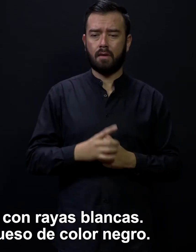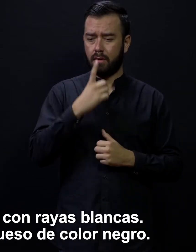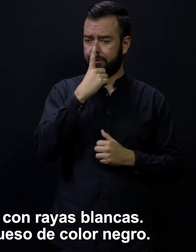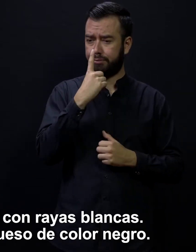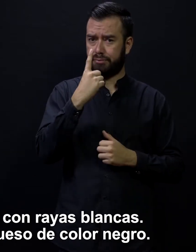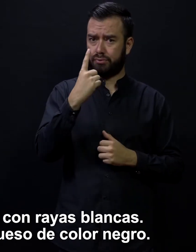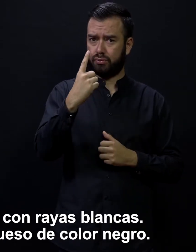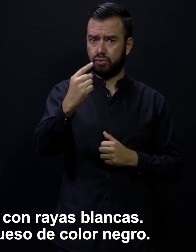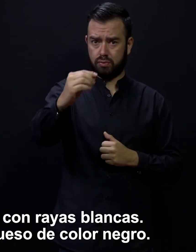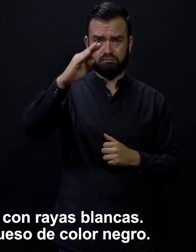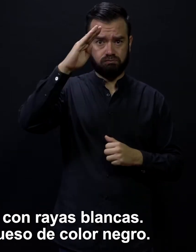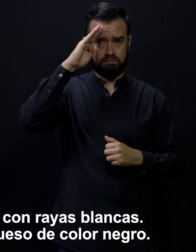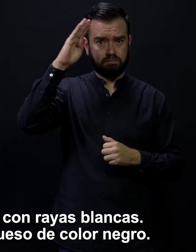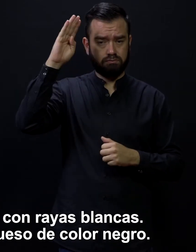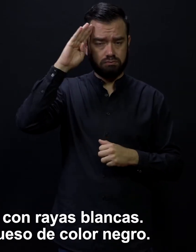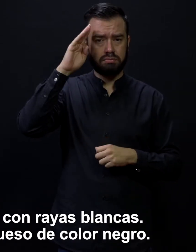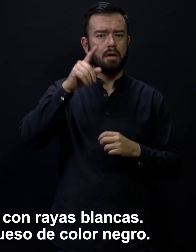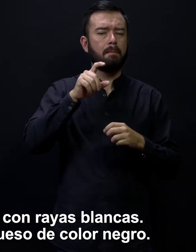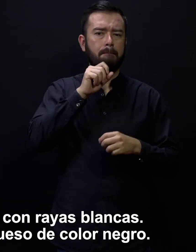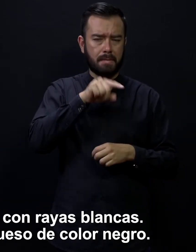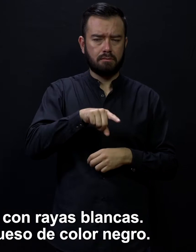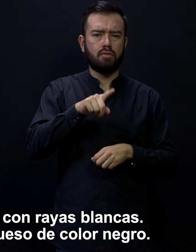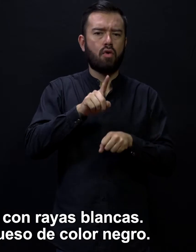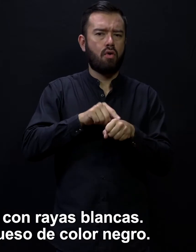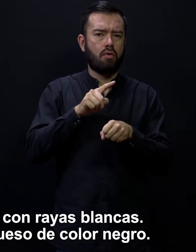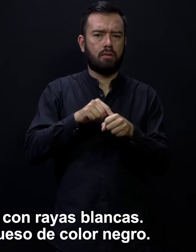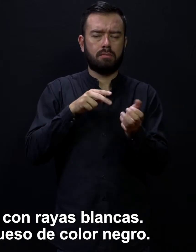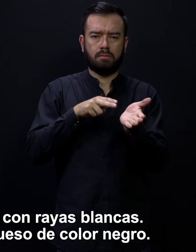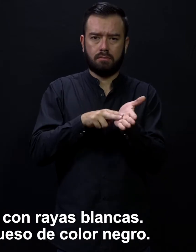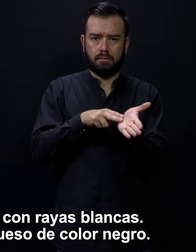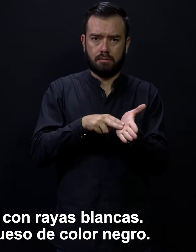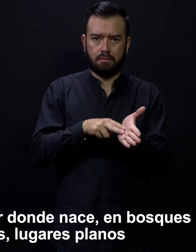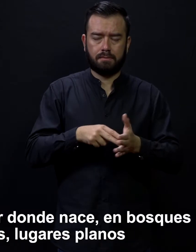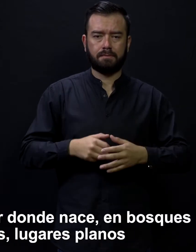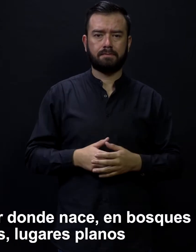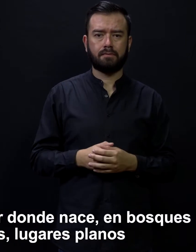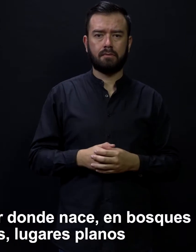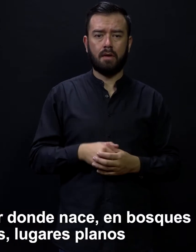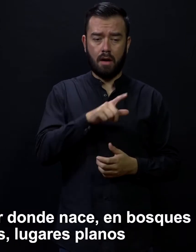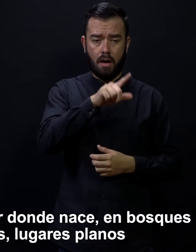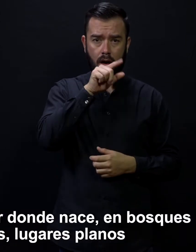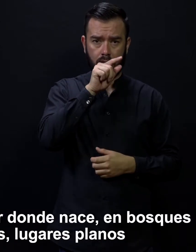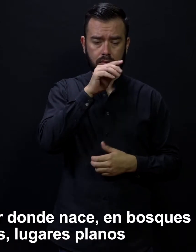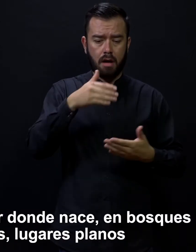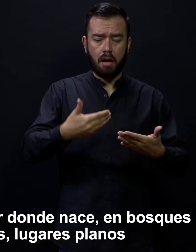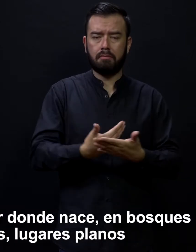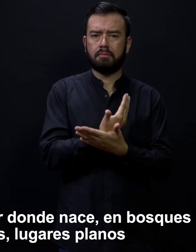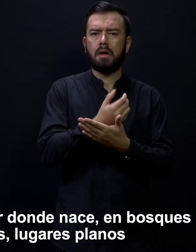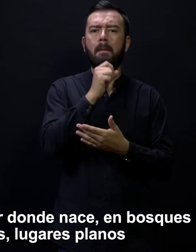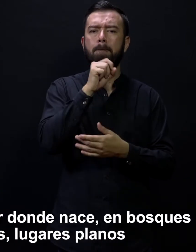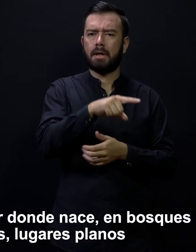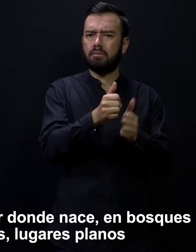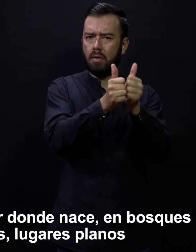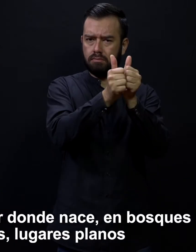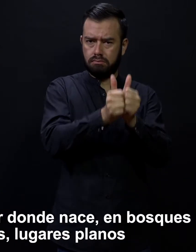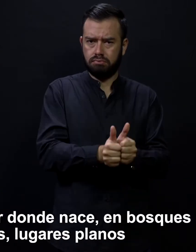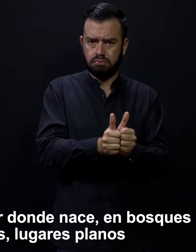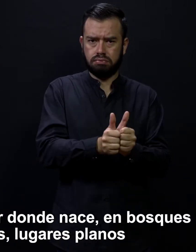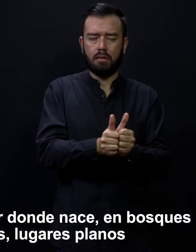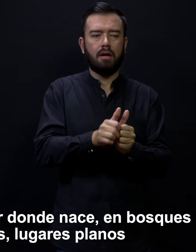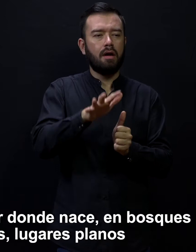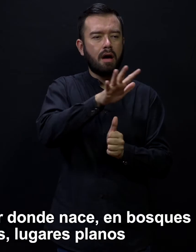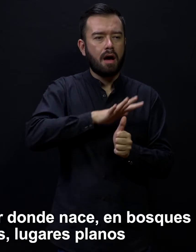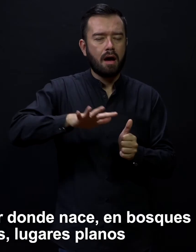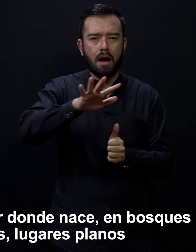blancas. Su pico es largo y grueso de color negro. Se queda a vivir en el lugar donde nace,